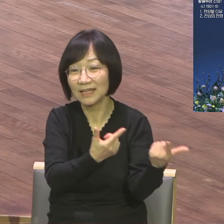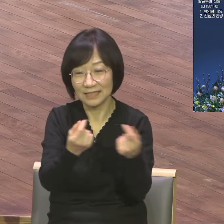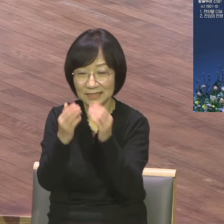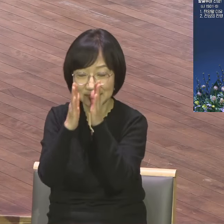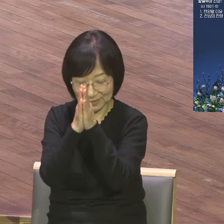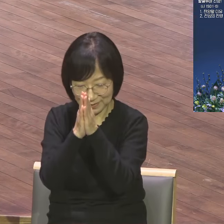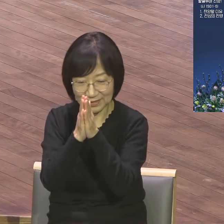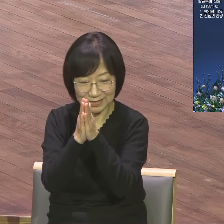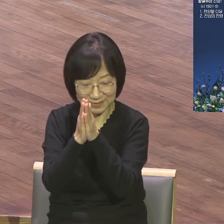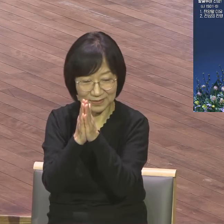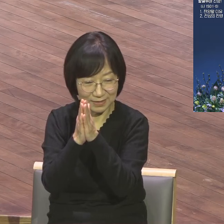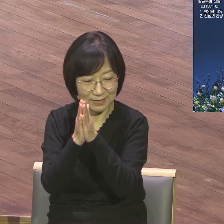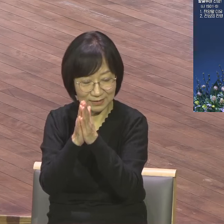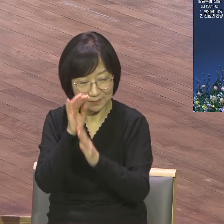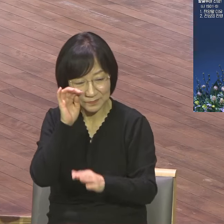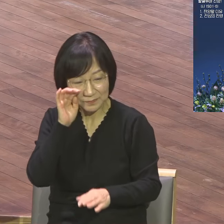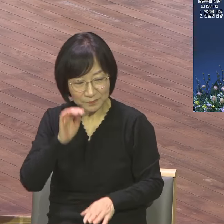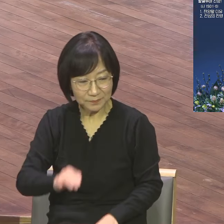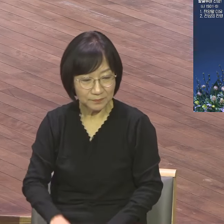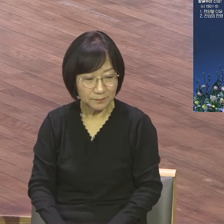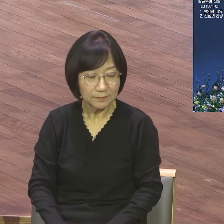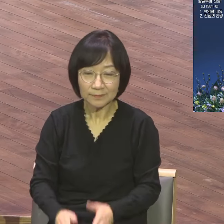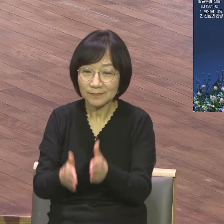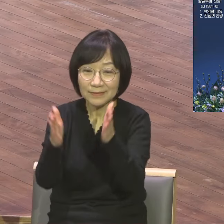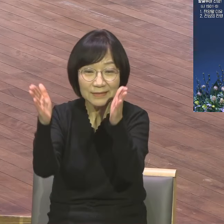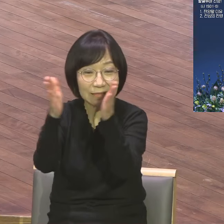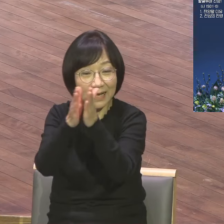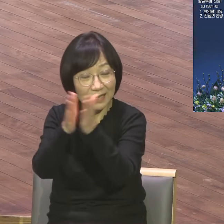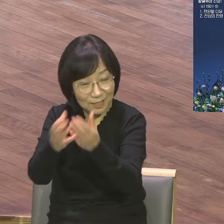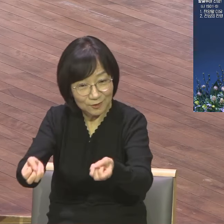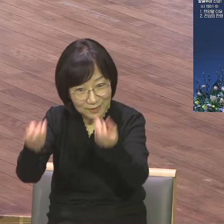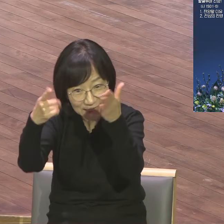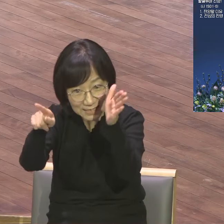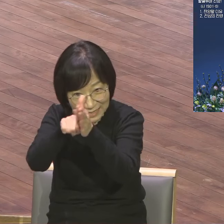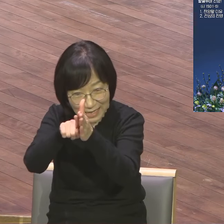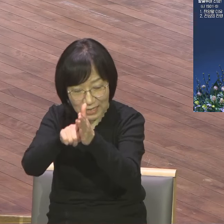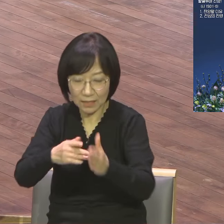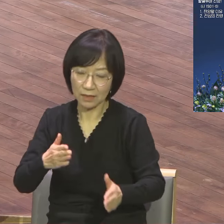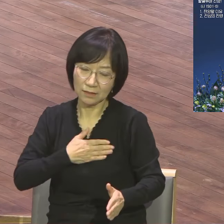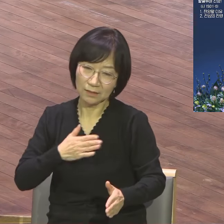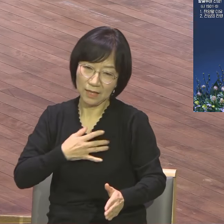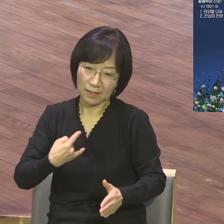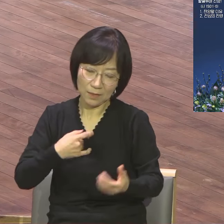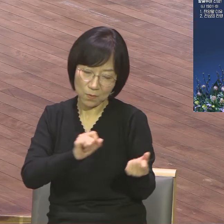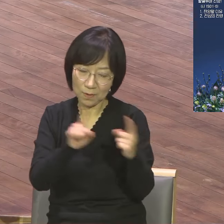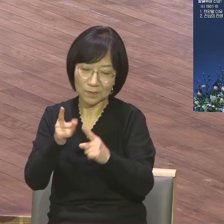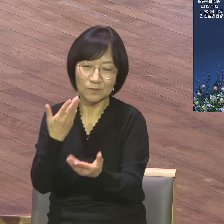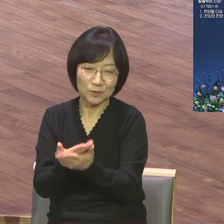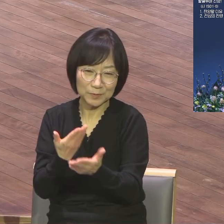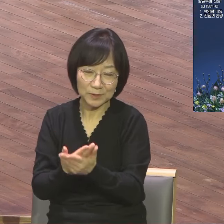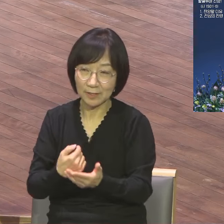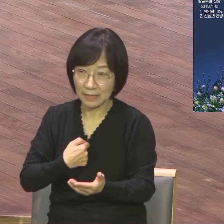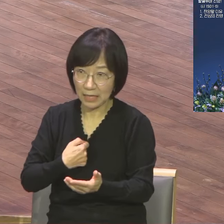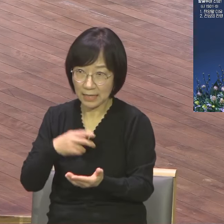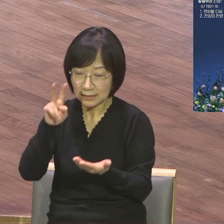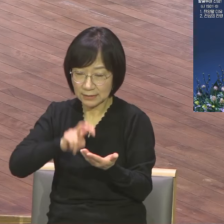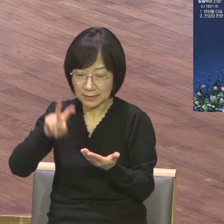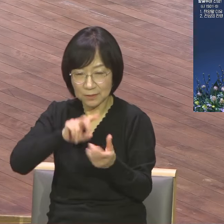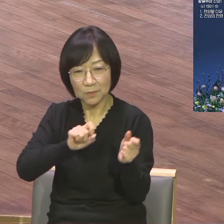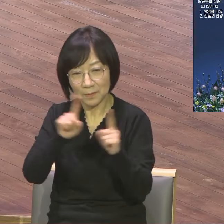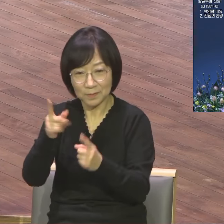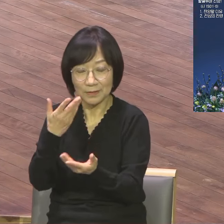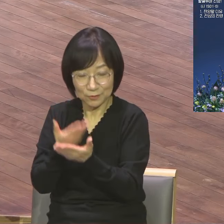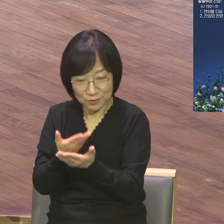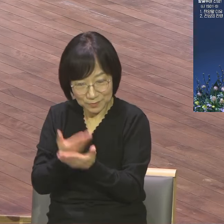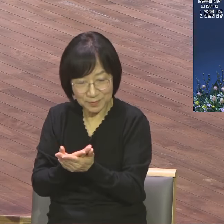생각하고 여러분 기도하겠습니다. 할렐루야 신앙이 내게 회복되게 하여 주옵소서. 찬양이 회복되게 하여 주옵소서. 교회에서